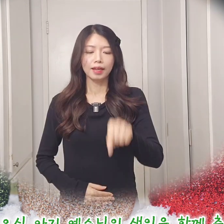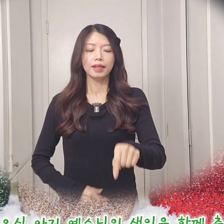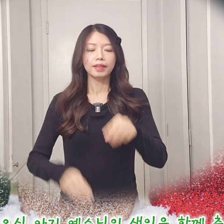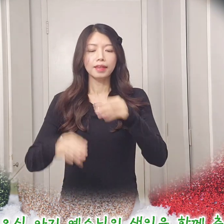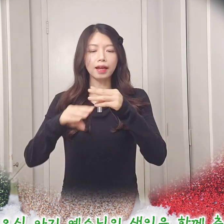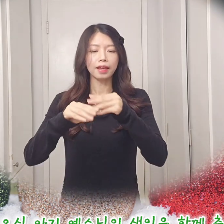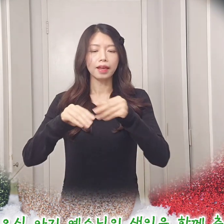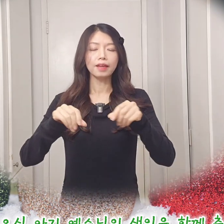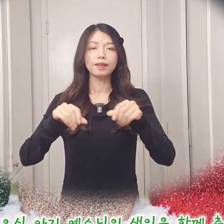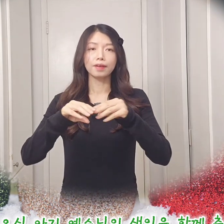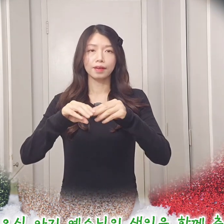이 땅에